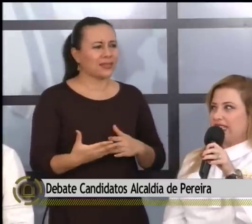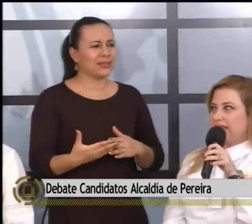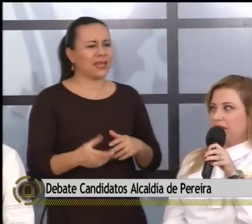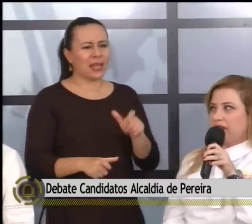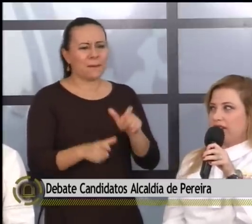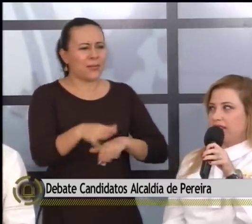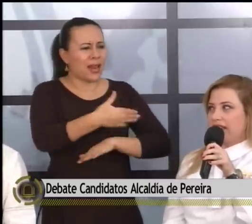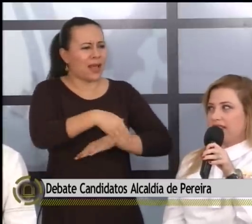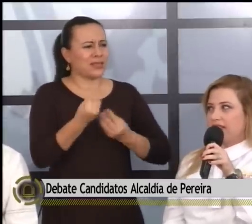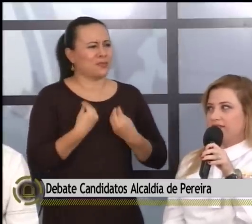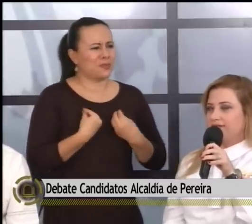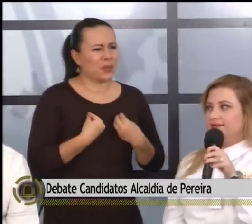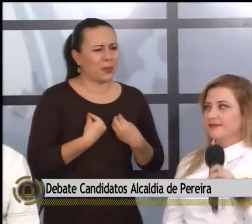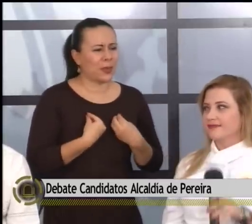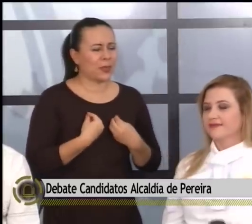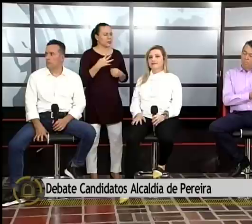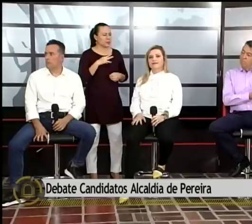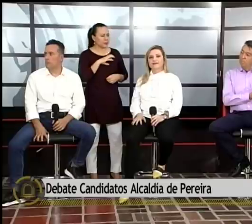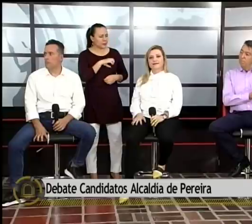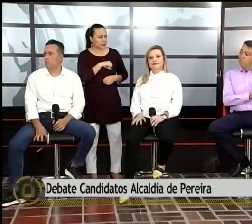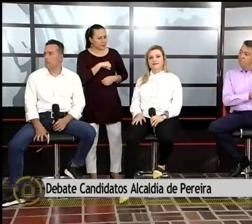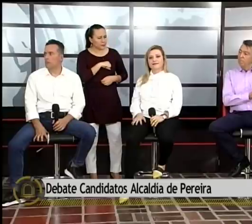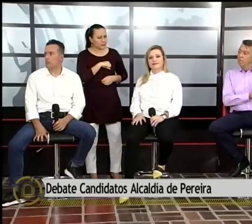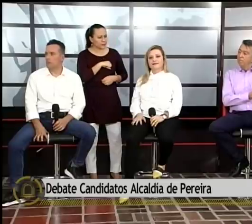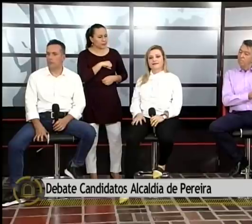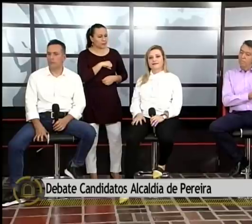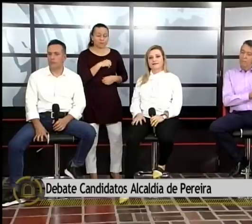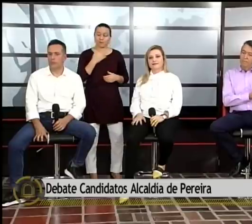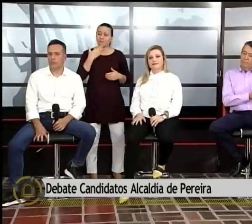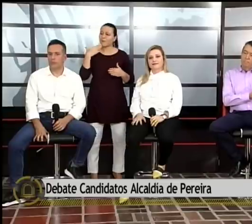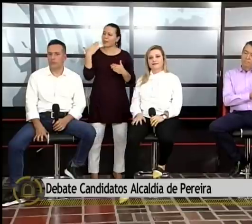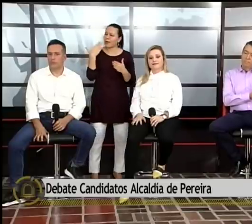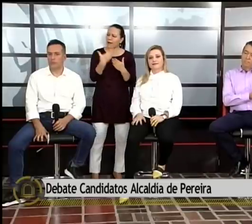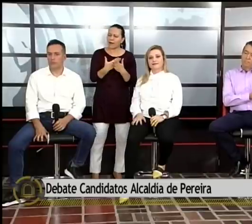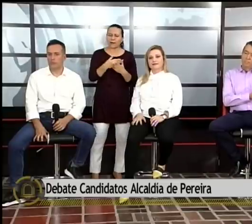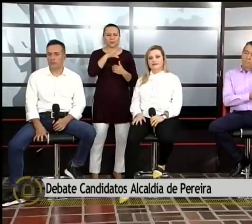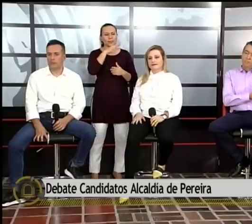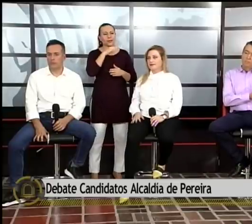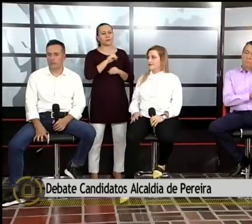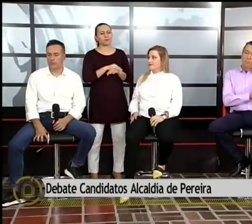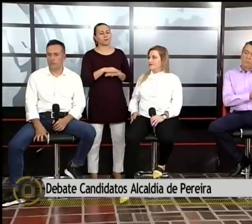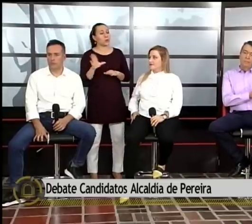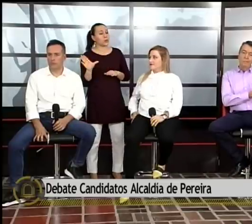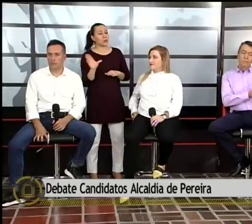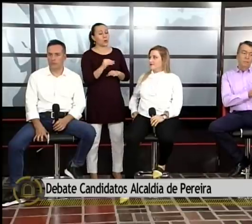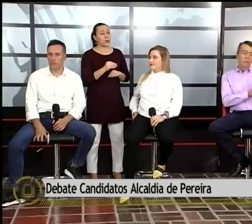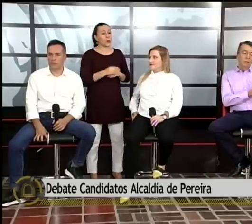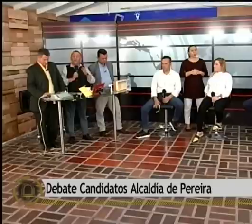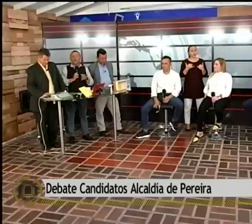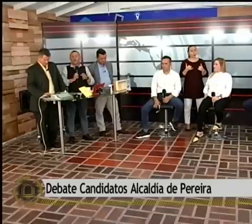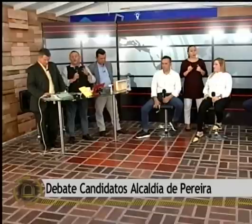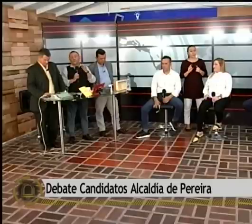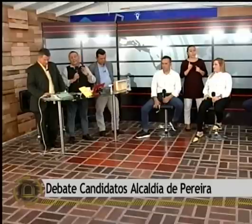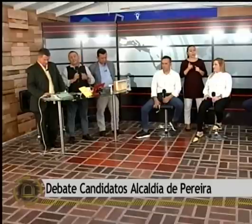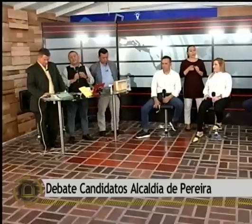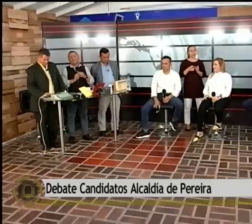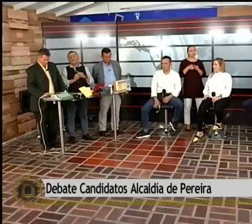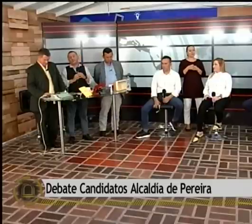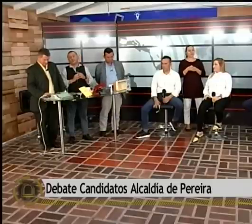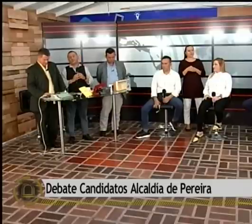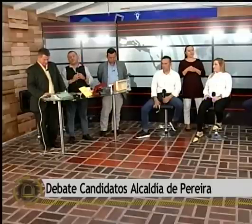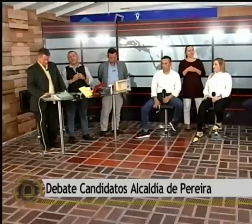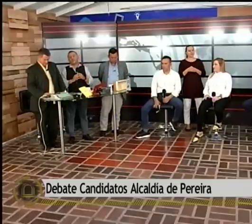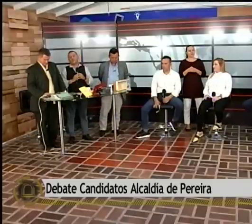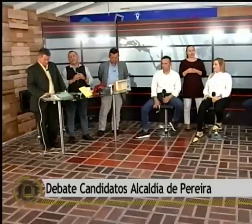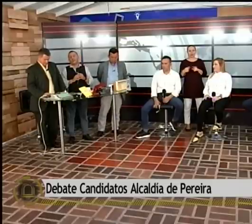de calle, me duele bastante. Gracias. Señores, este es nuestro primer segmento del debate de hoy con Carlos